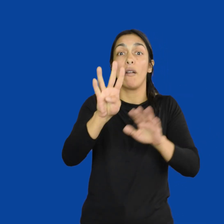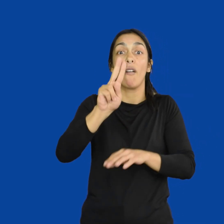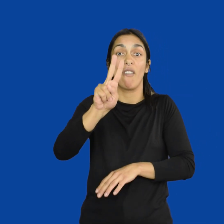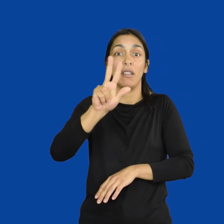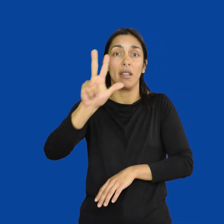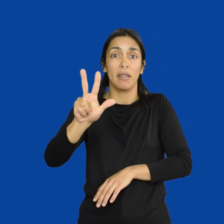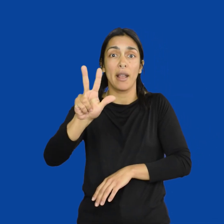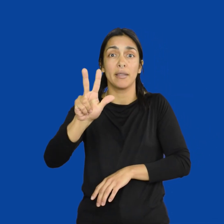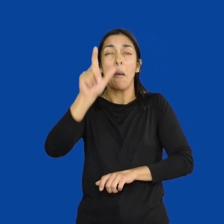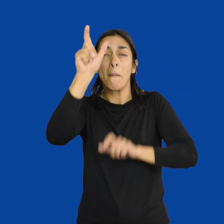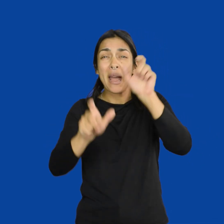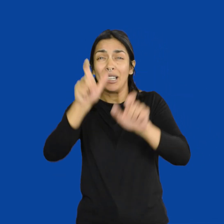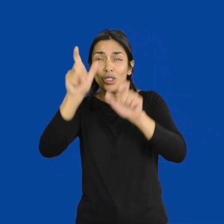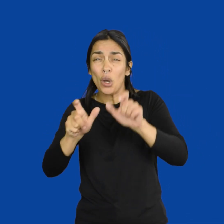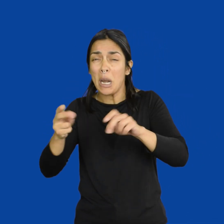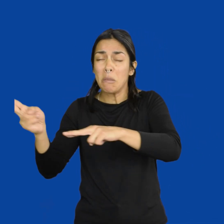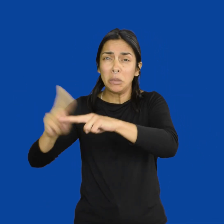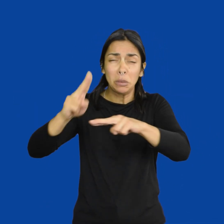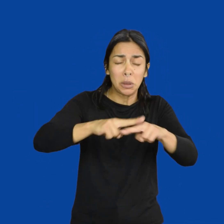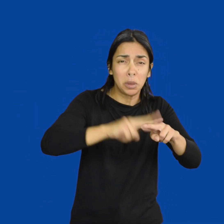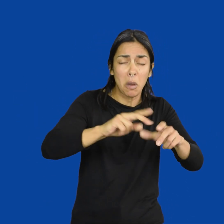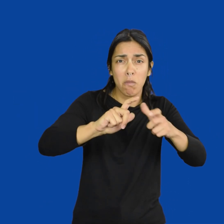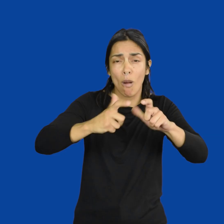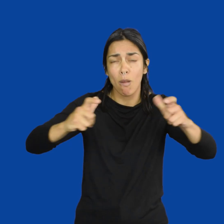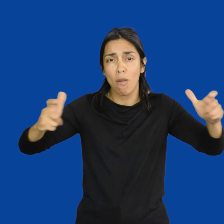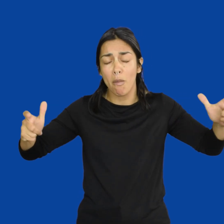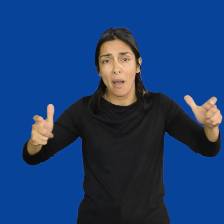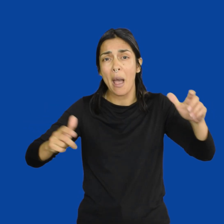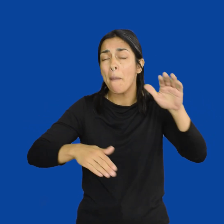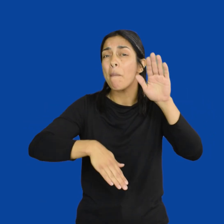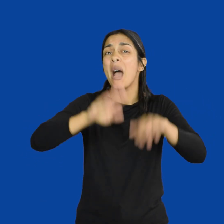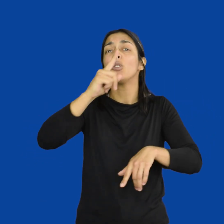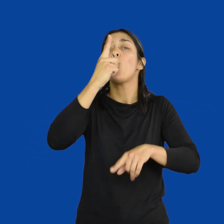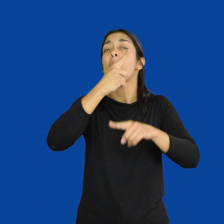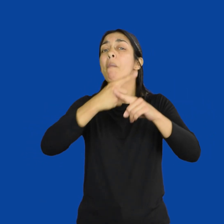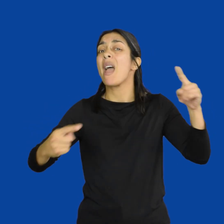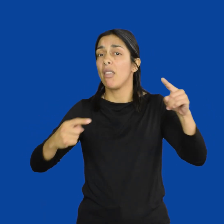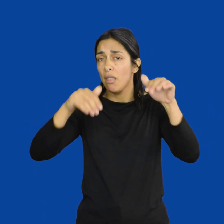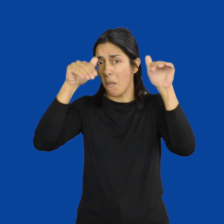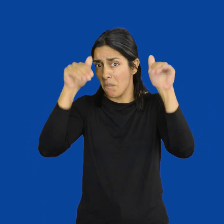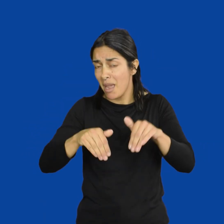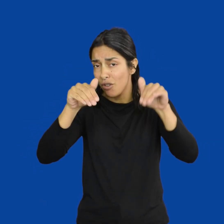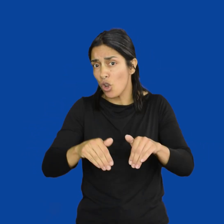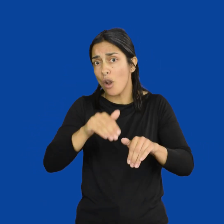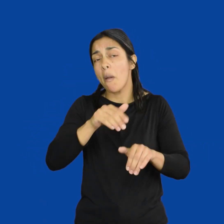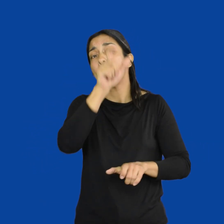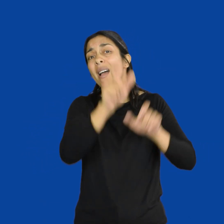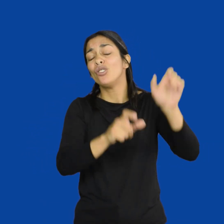en 1923, aquel número de vidas cobradas aumentó significativamente, llegando a superar